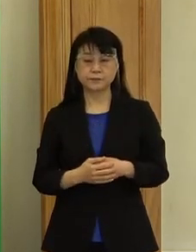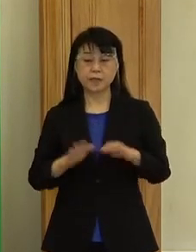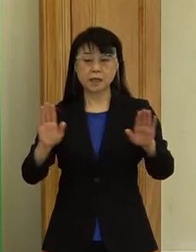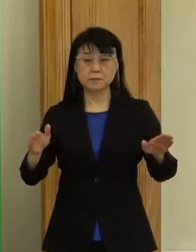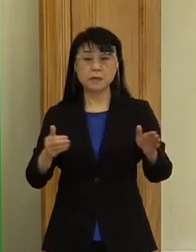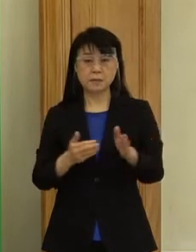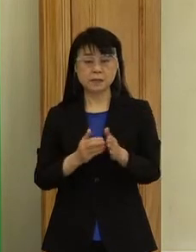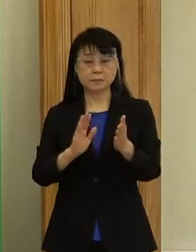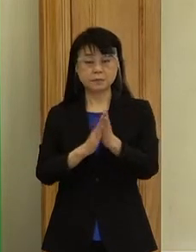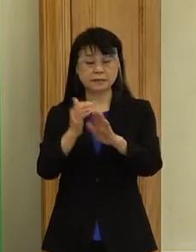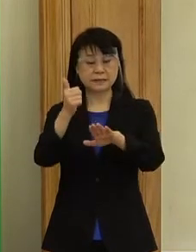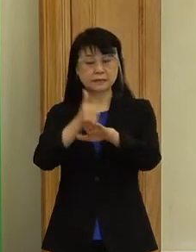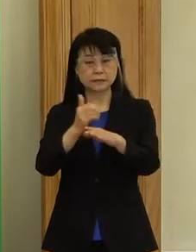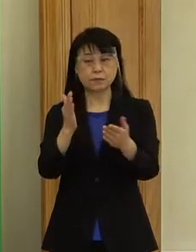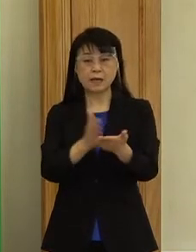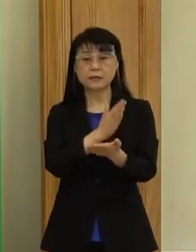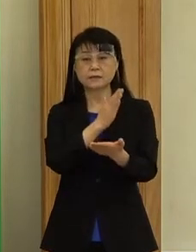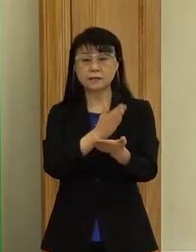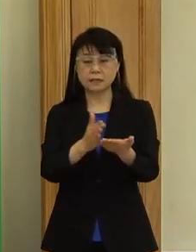で、例えば